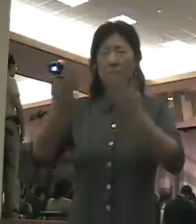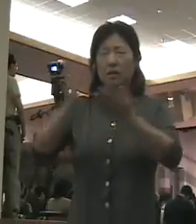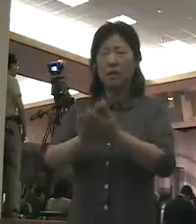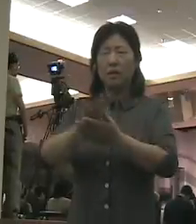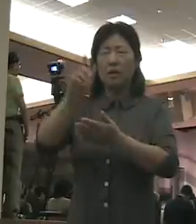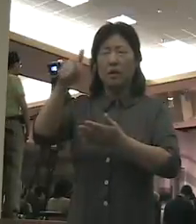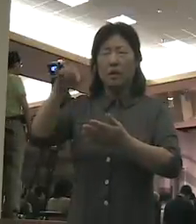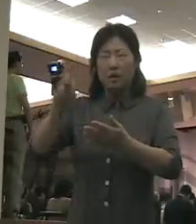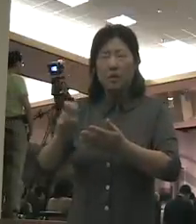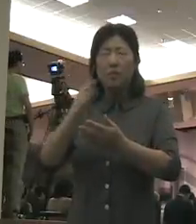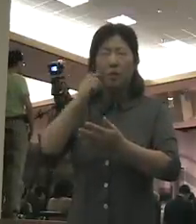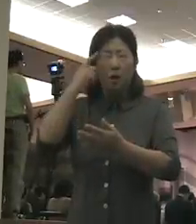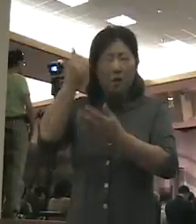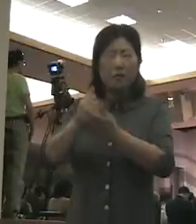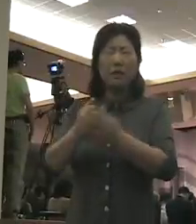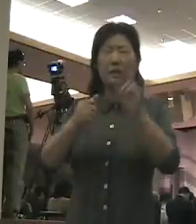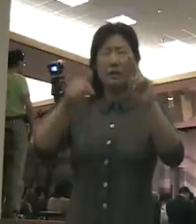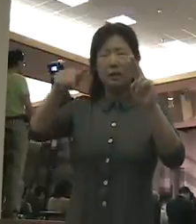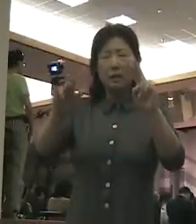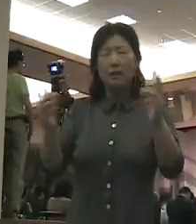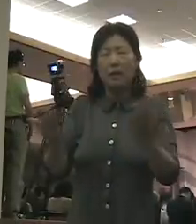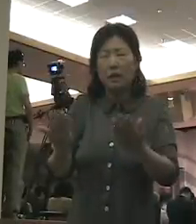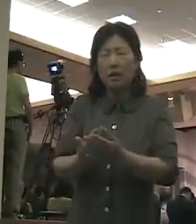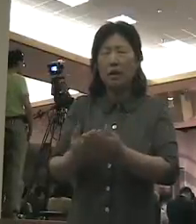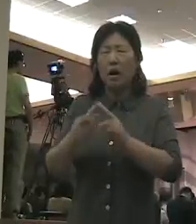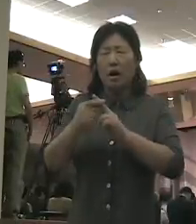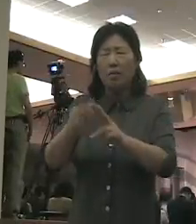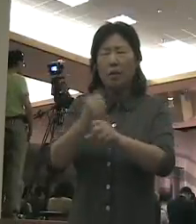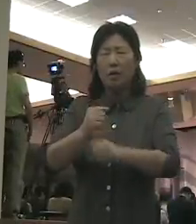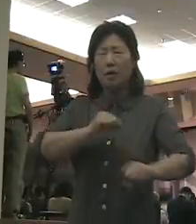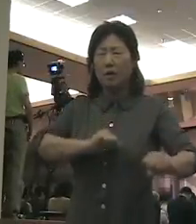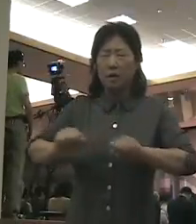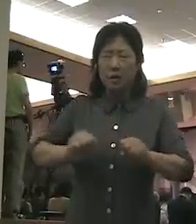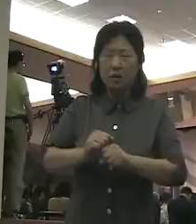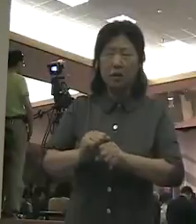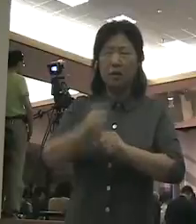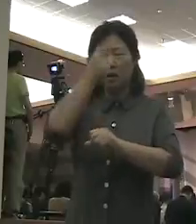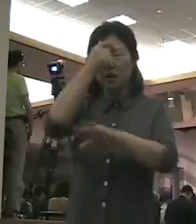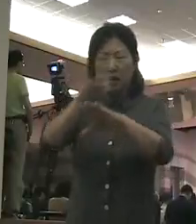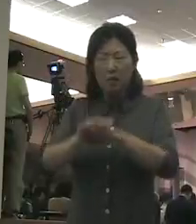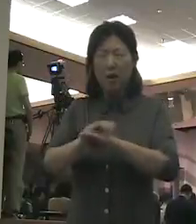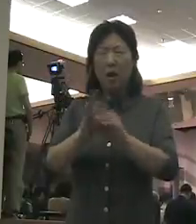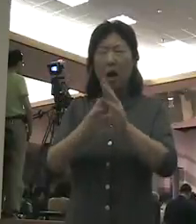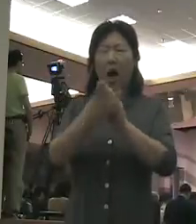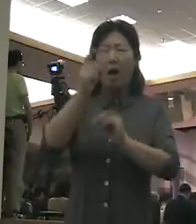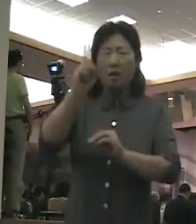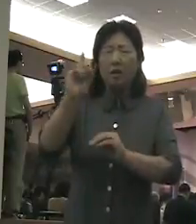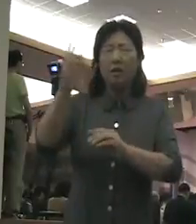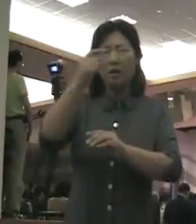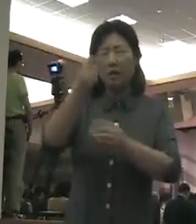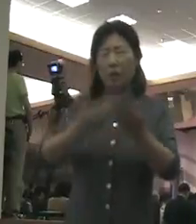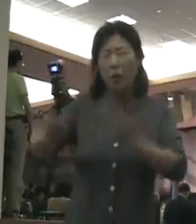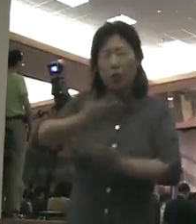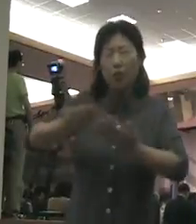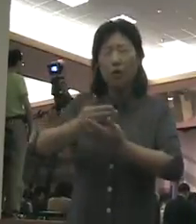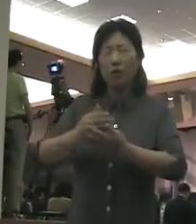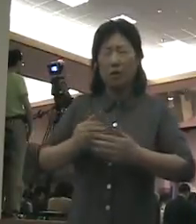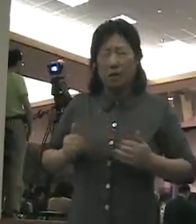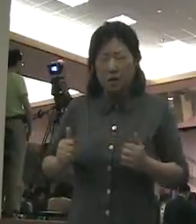킹덤드림이 함께하는 이 사역을 축복해 주시다. 역동적인 예배와 하나된 교제, 변화되는 훈련과 열매 맺는 사역, 열정적인 전도의